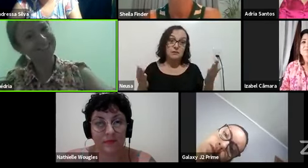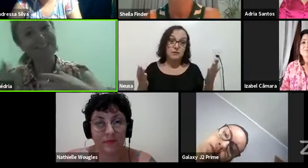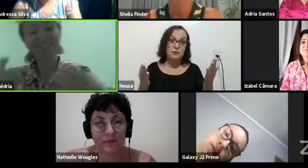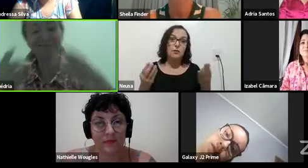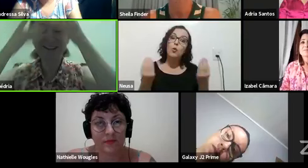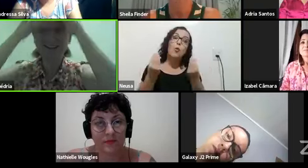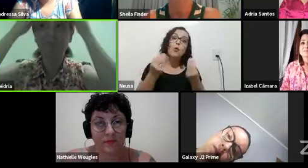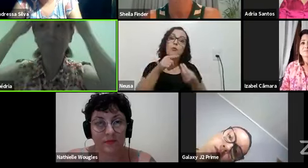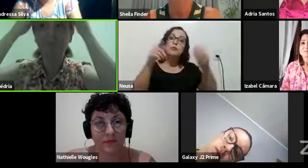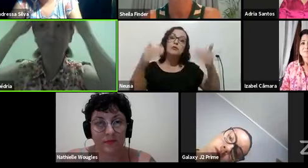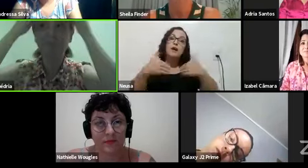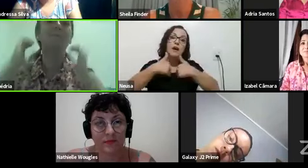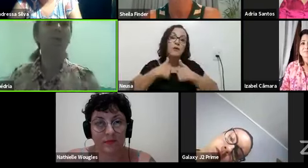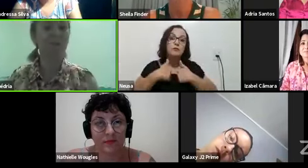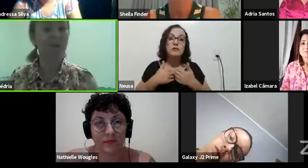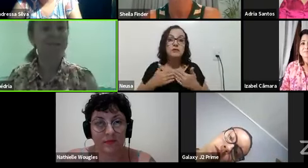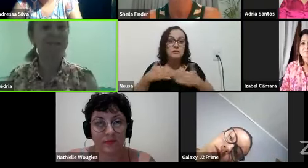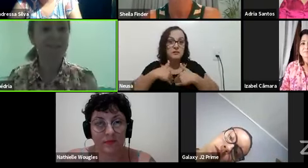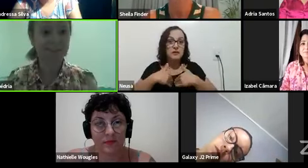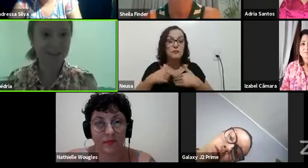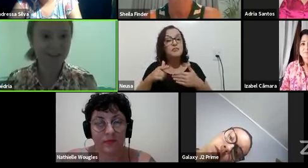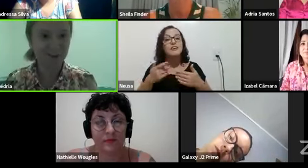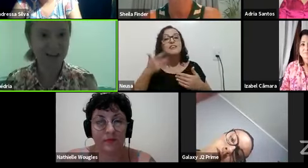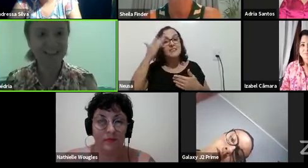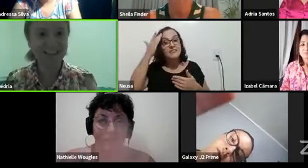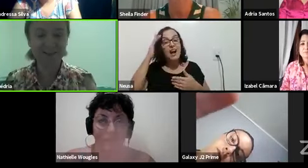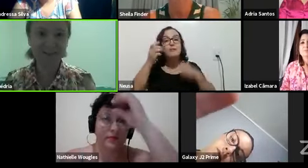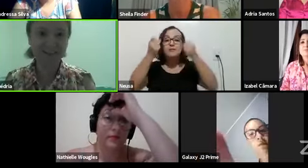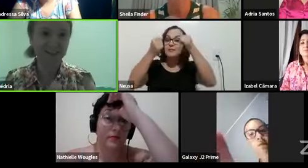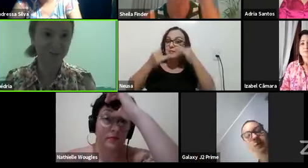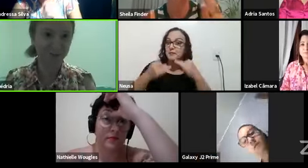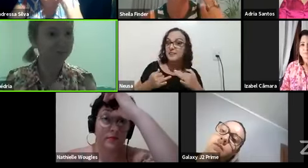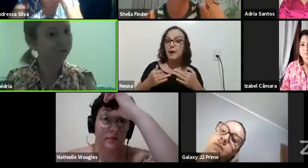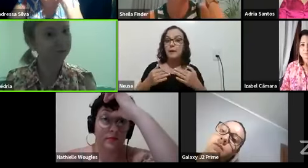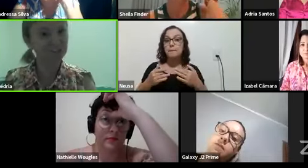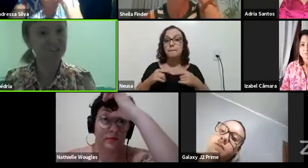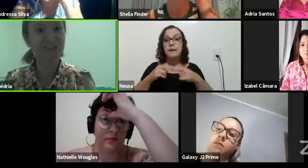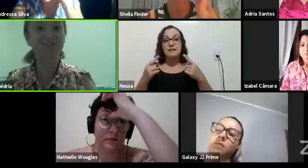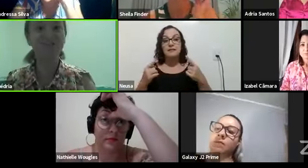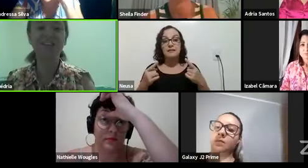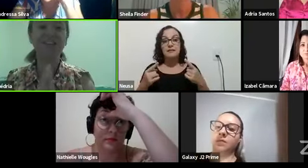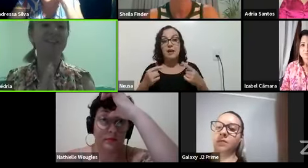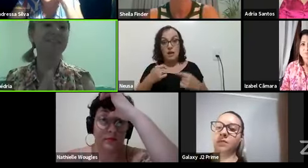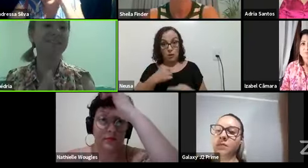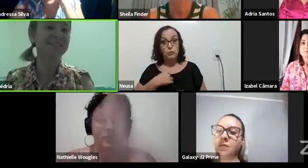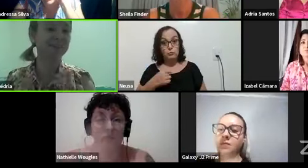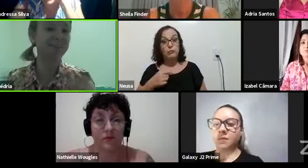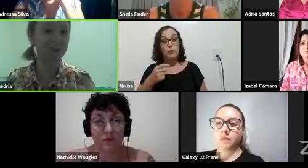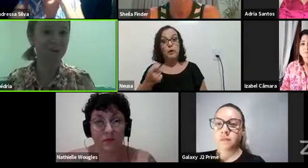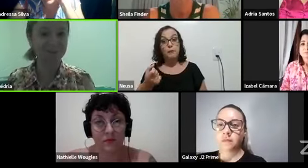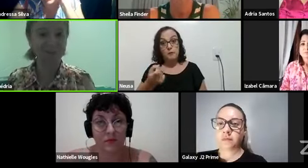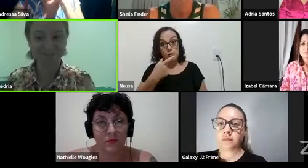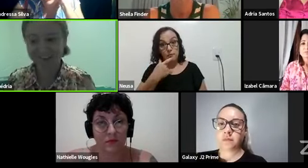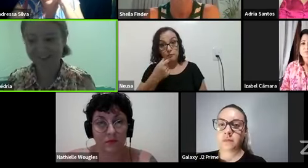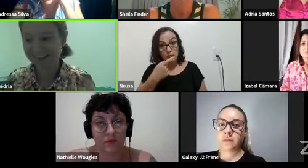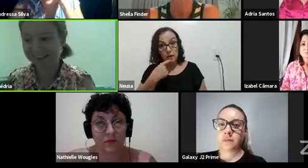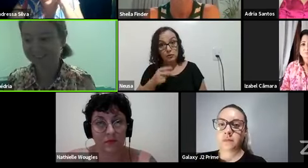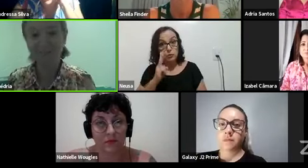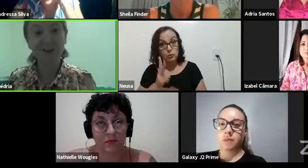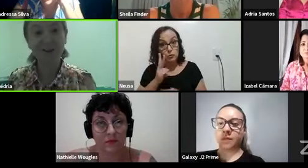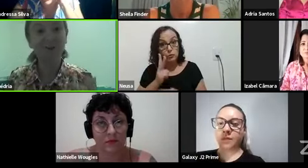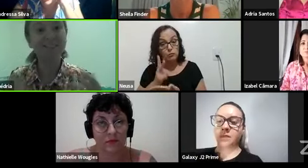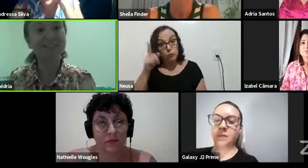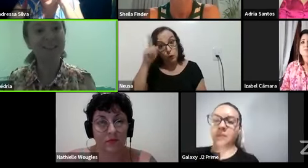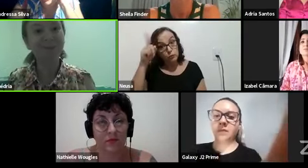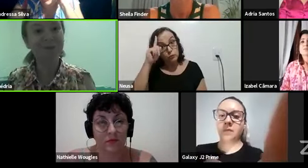é autista, você se expressa tão bem. Bom, tirando a química que eu tomo todos os dias, em 15 dias eu perco a minha